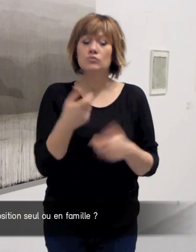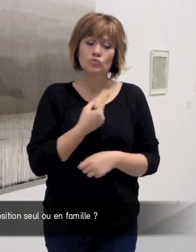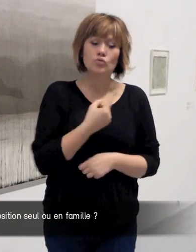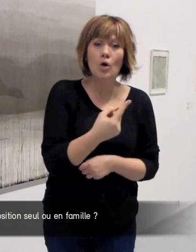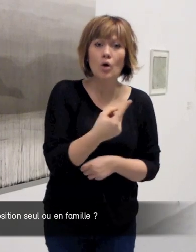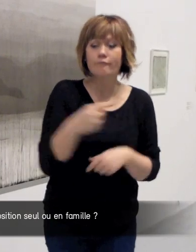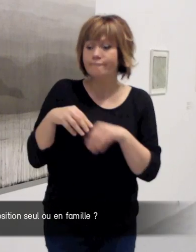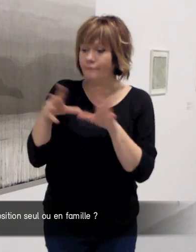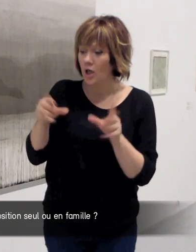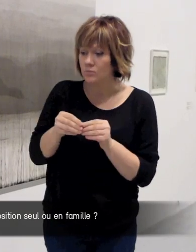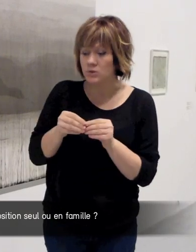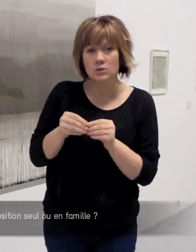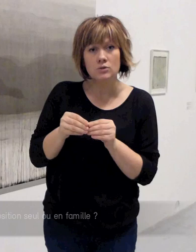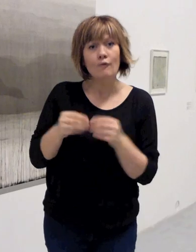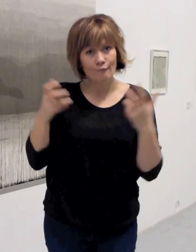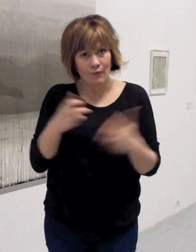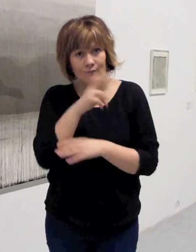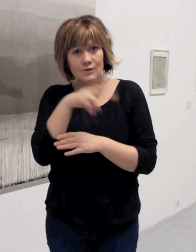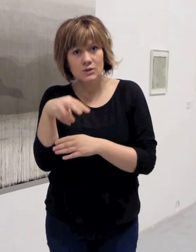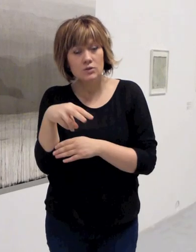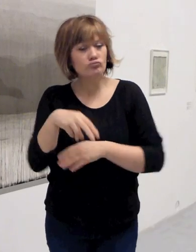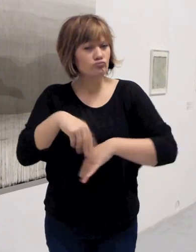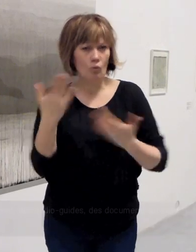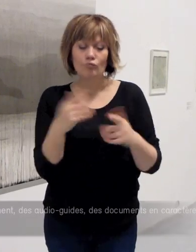Vous souhaitez visiter l'exposition seul ou en famille?